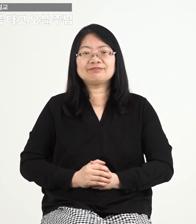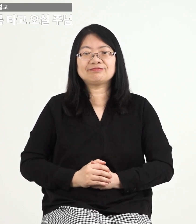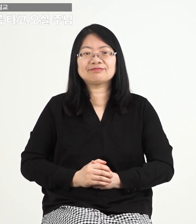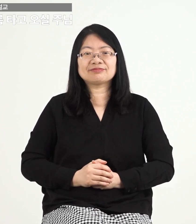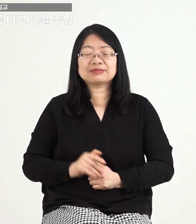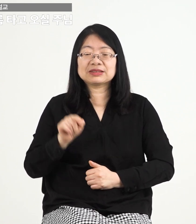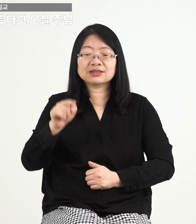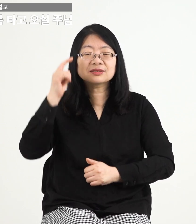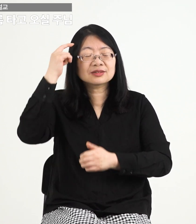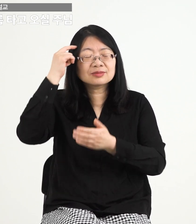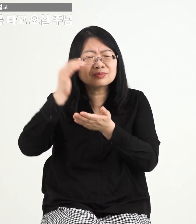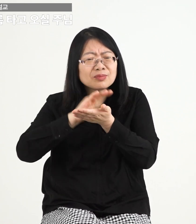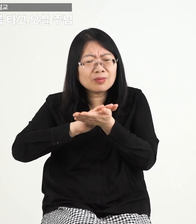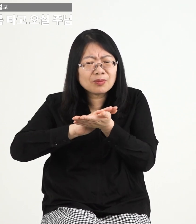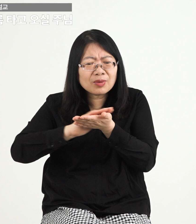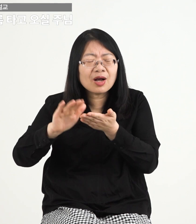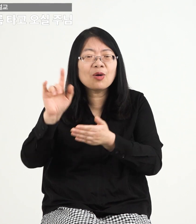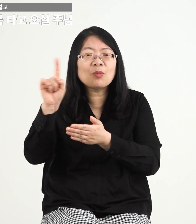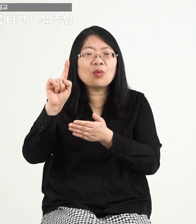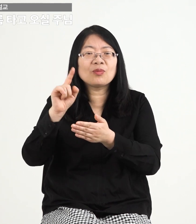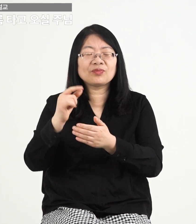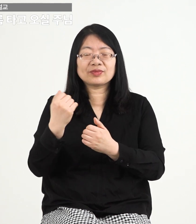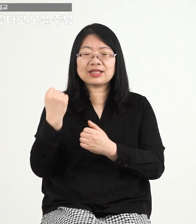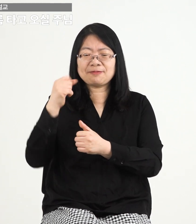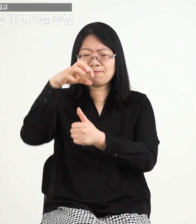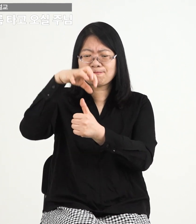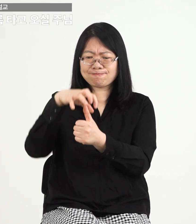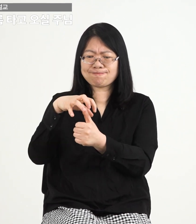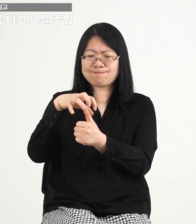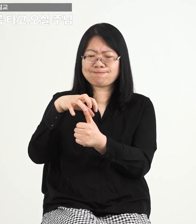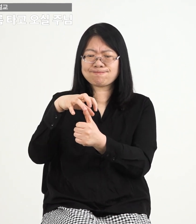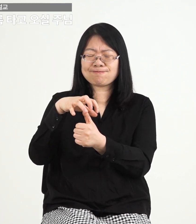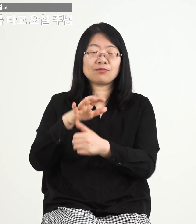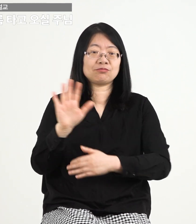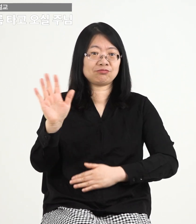그 평화는 힘으로 누르는 평화가 아니에요.